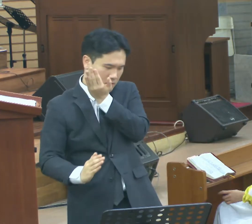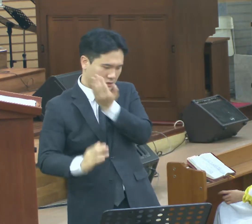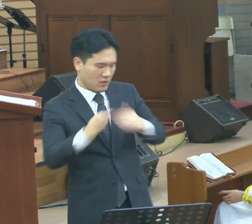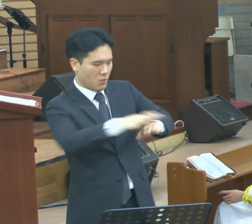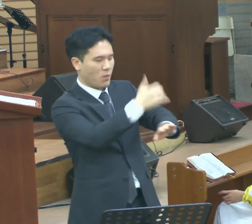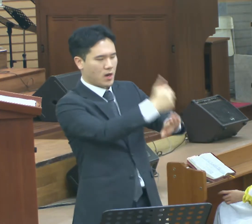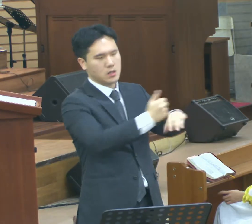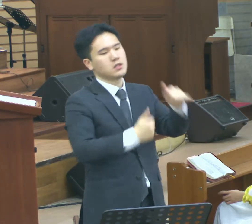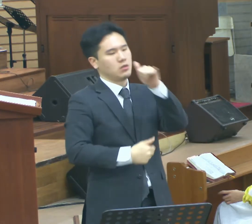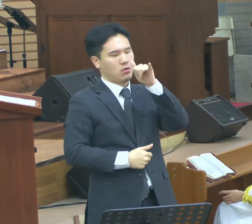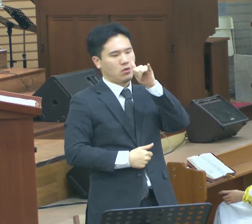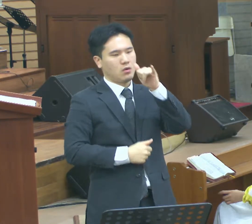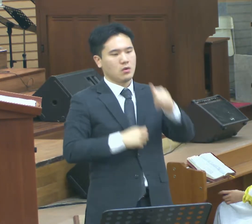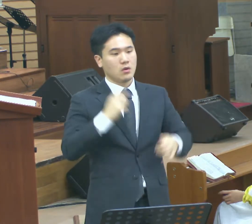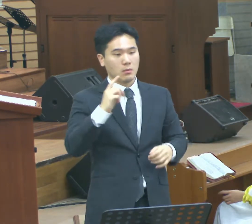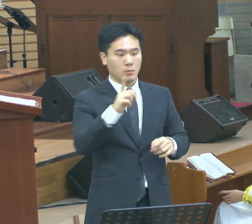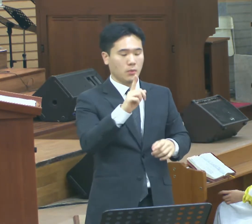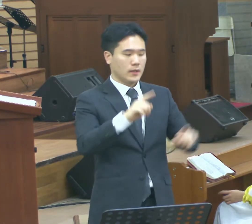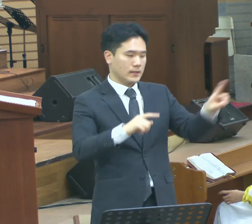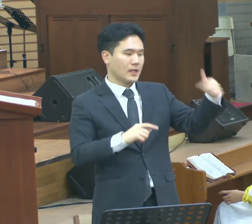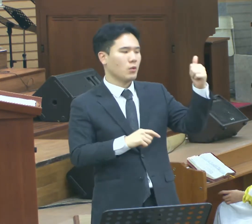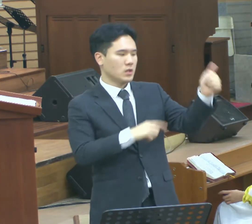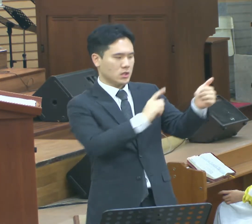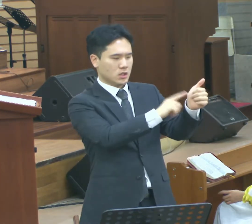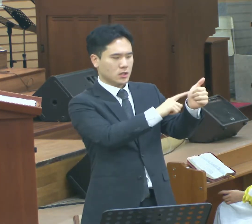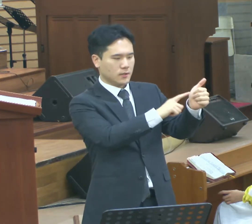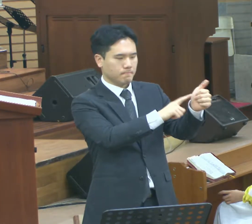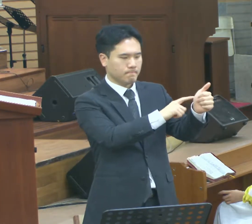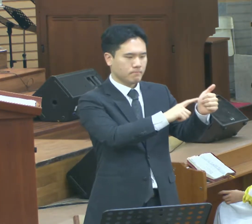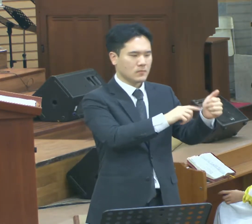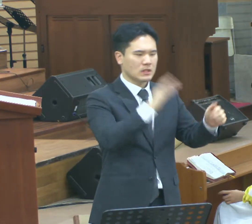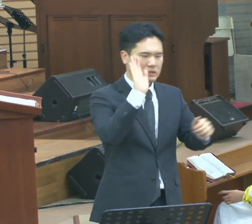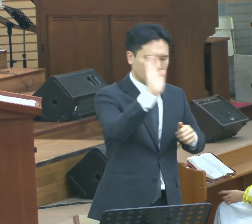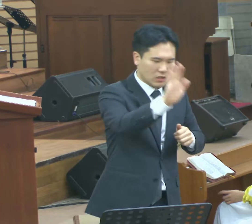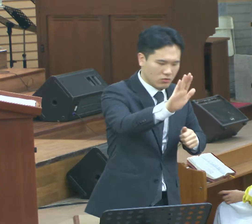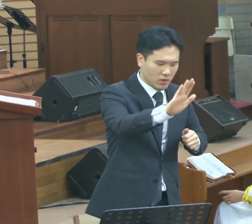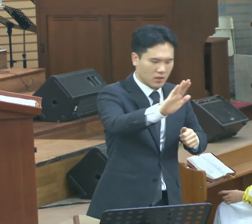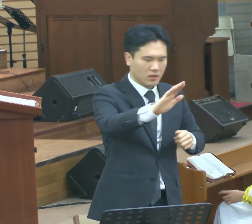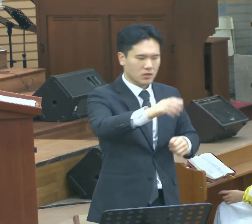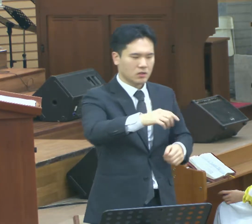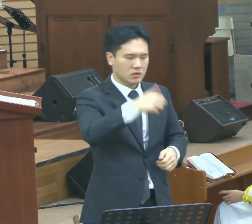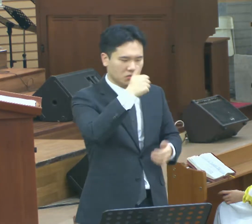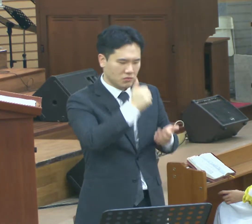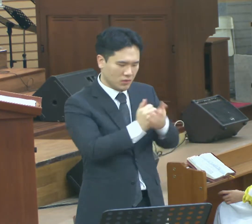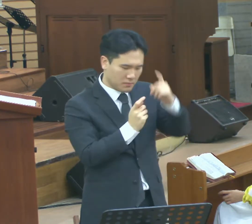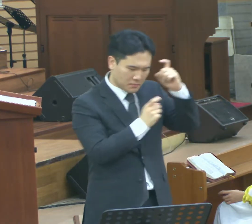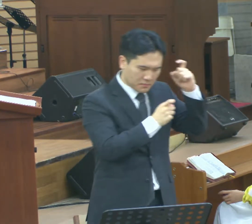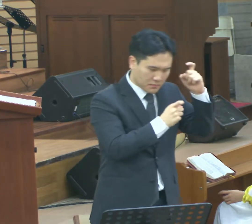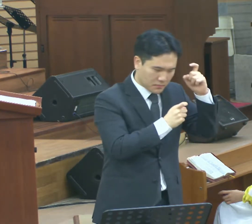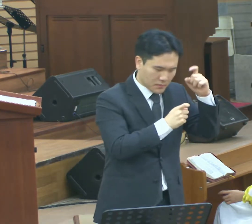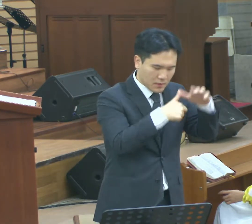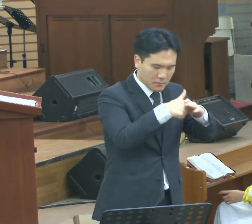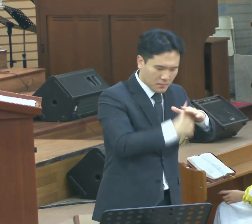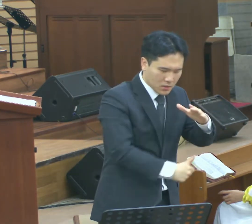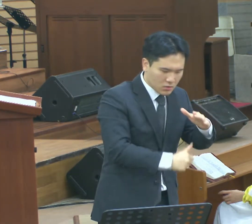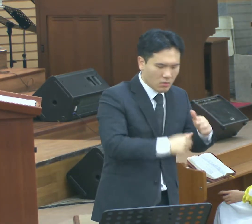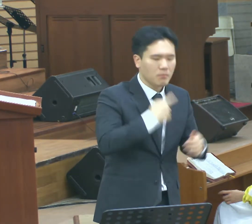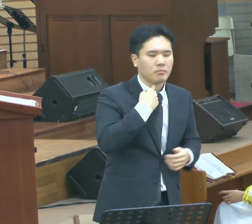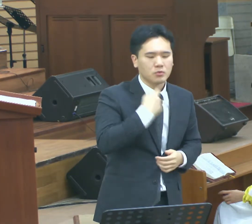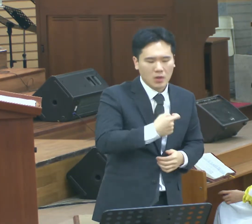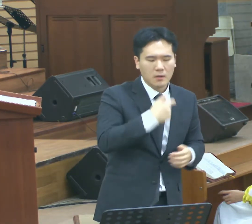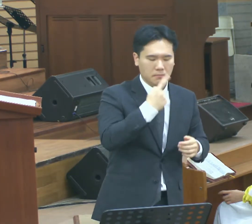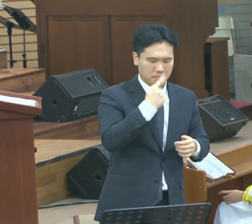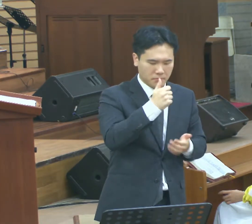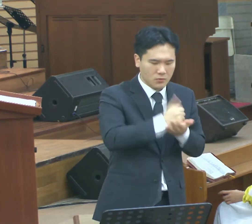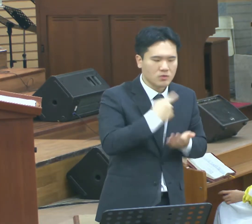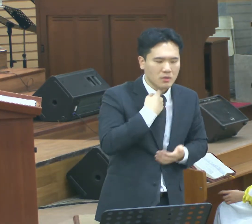다윗이 여러분 중간에 범죄했고 잘못했음에도 불구하고 하나님께서 다윗은 온전해, 다윗은 정직해 이렇게 칭찬하신 이유가